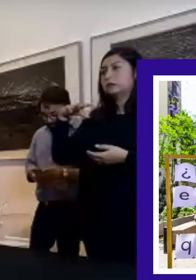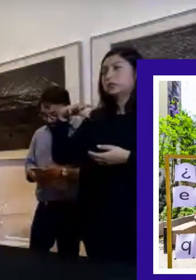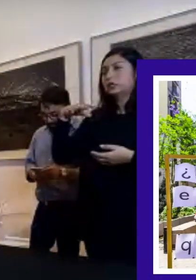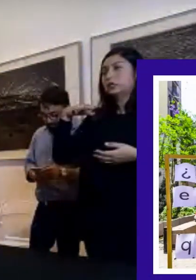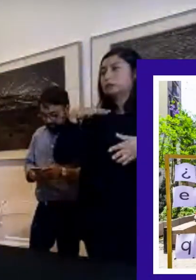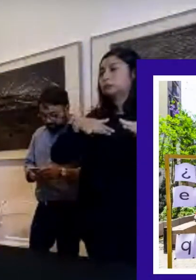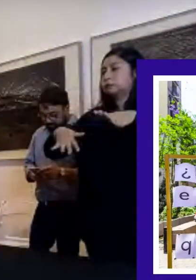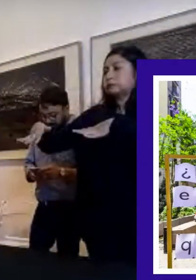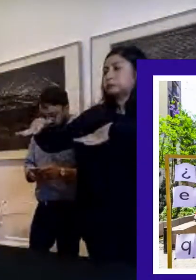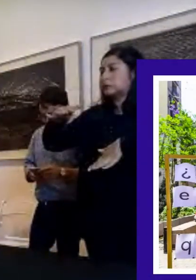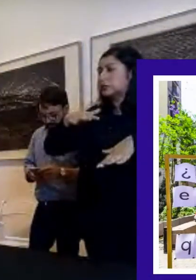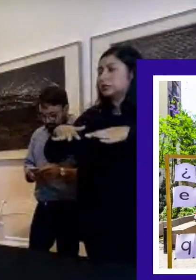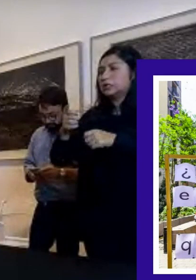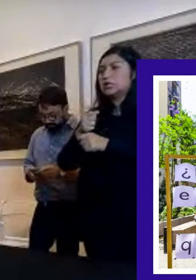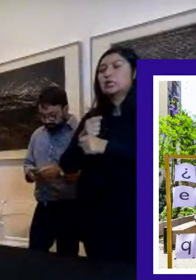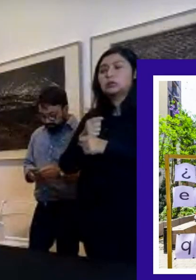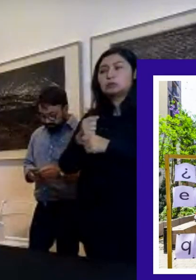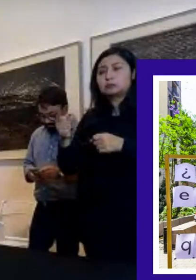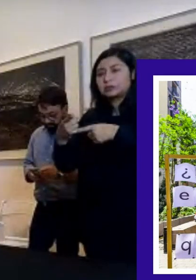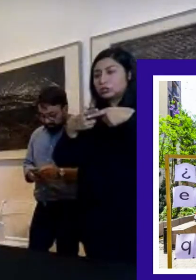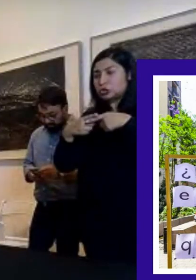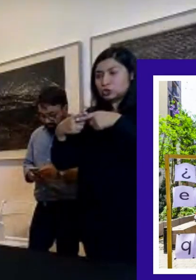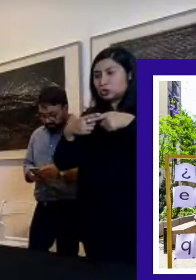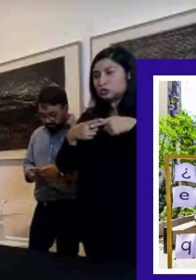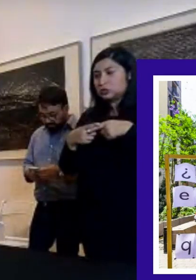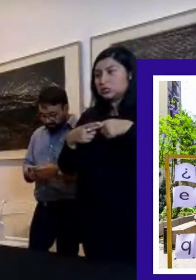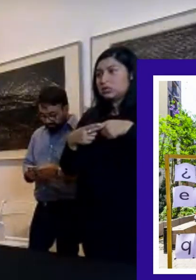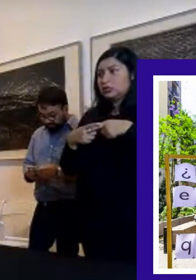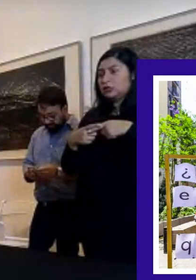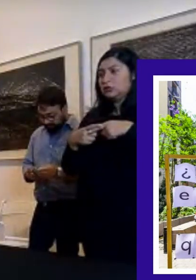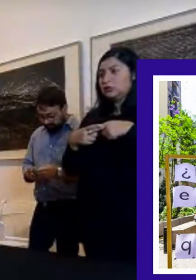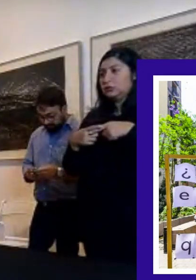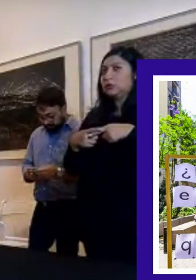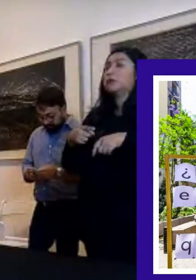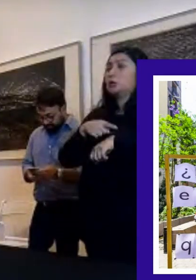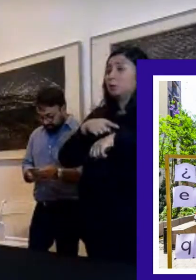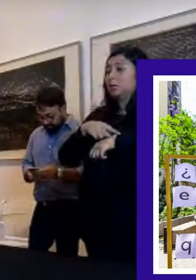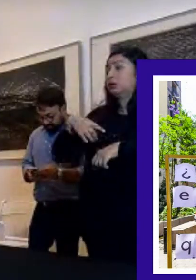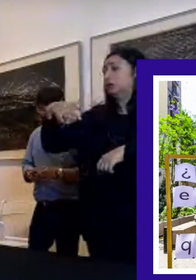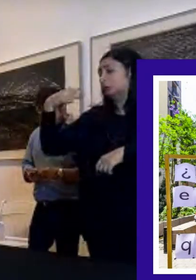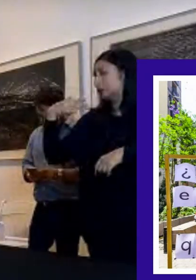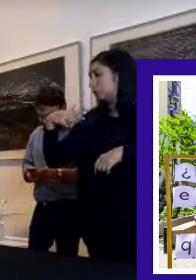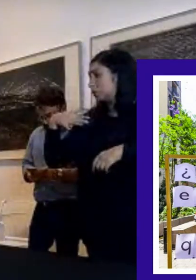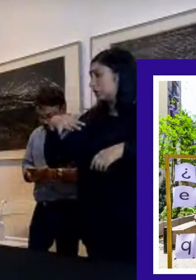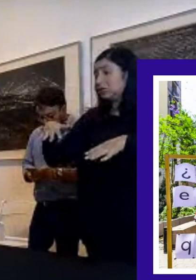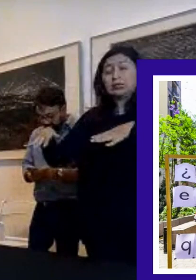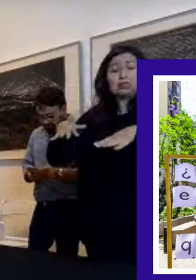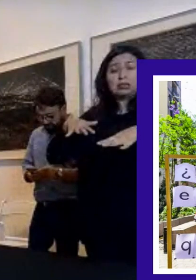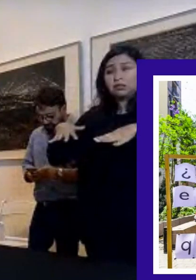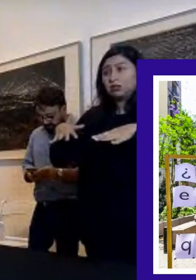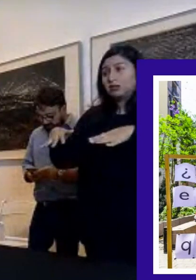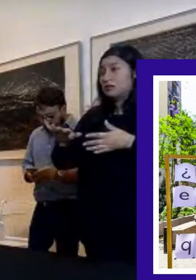ocurrió el estallido social, momento que nos removió todo el suelo en todas partes, nos removió